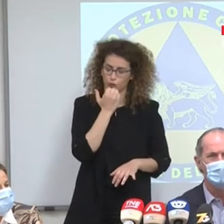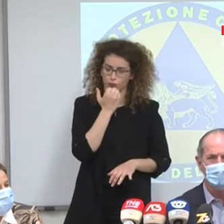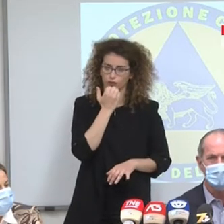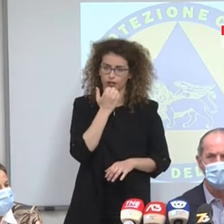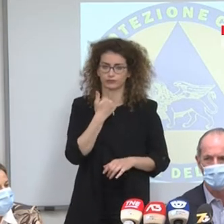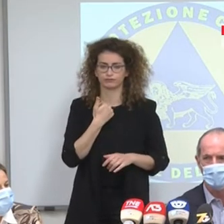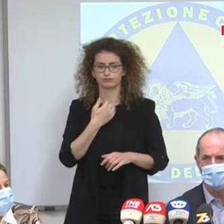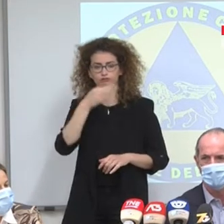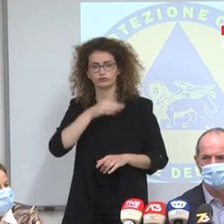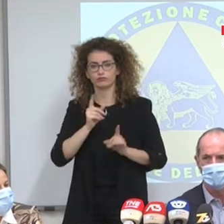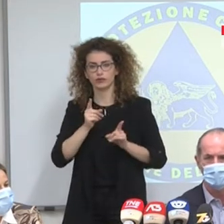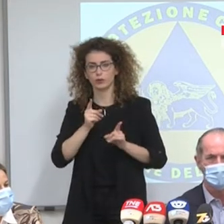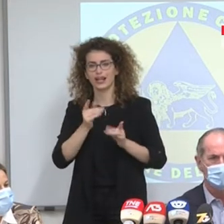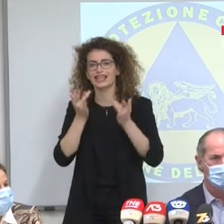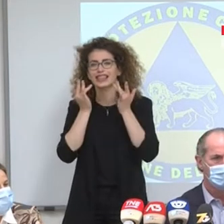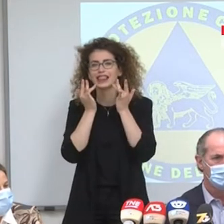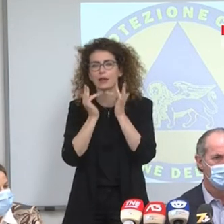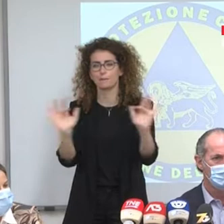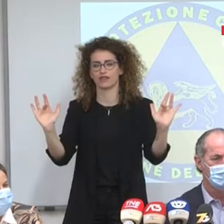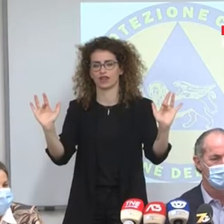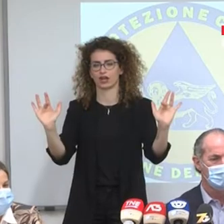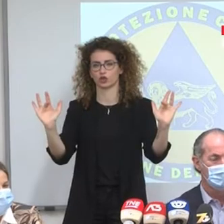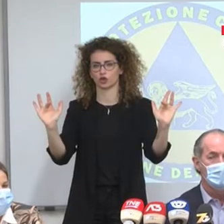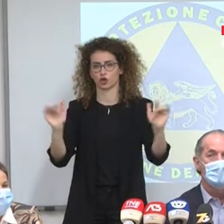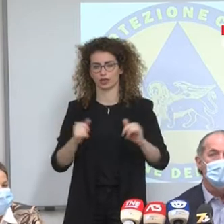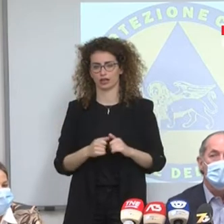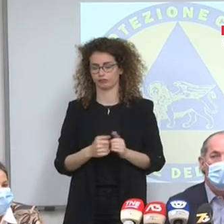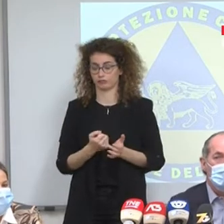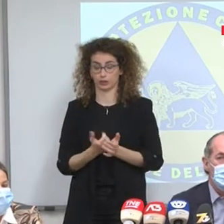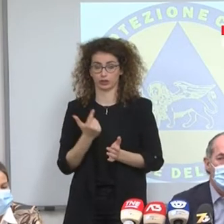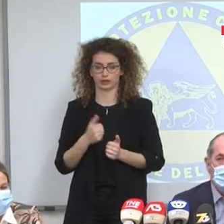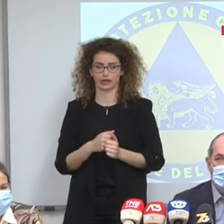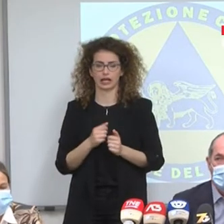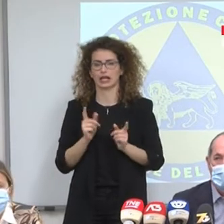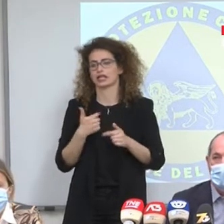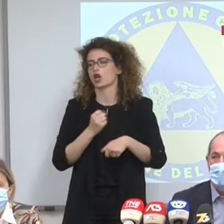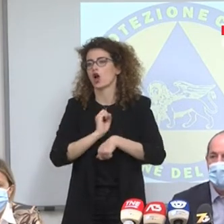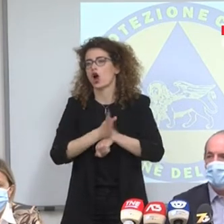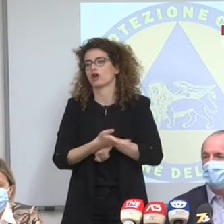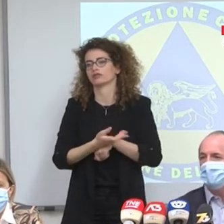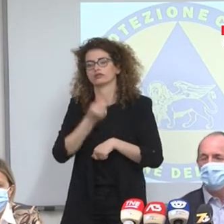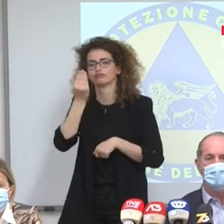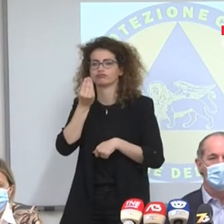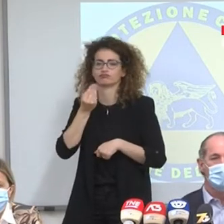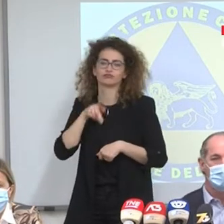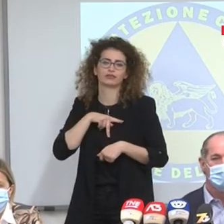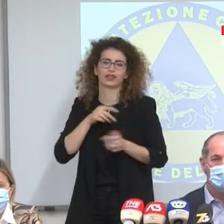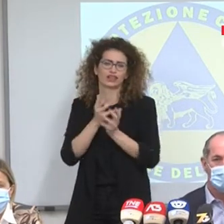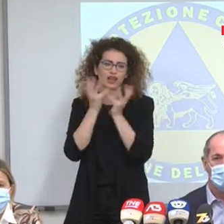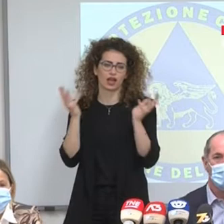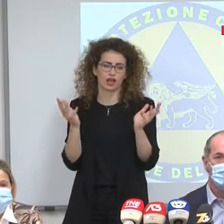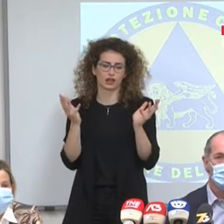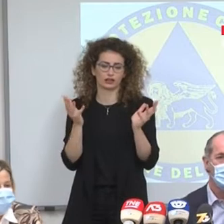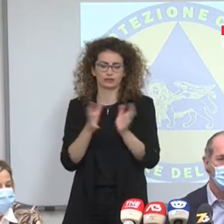Parleremo anche di semplificazione, che è fondamentale. Ma sì, sul Covid la mia posizione è chiara, noi porteremo posizione che in